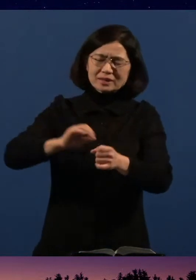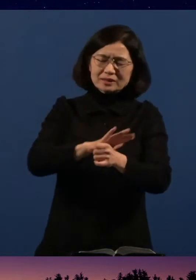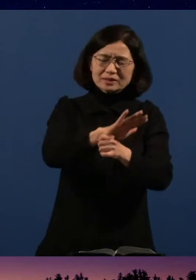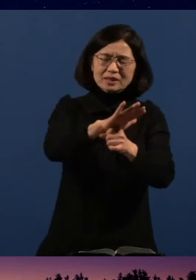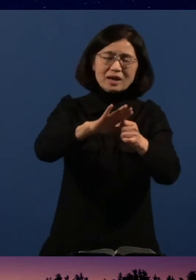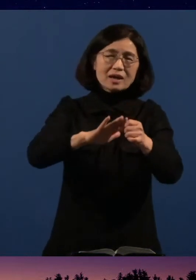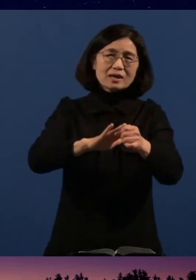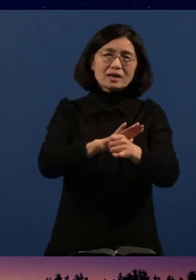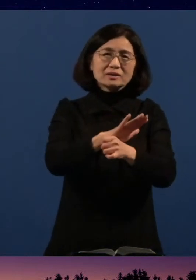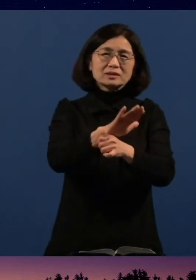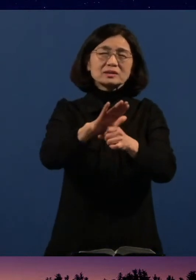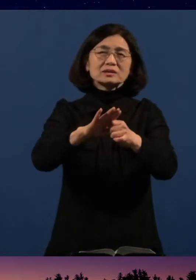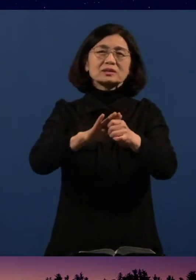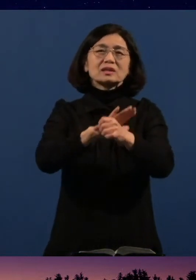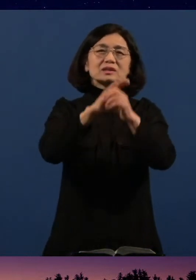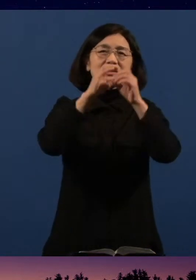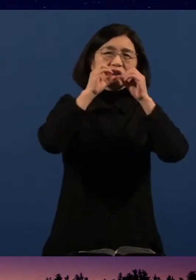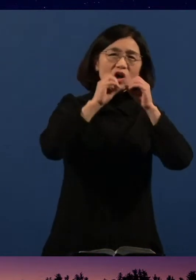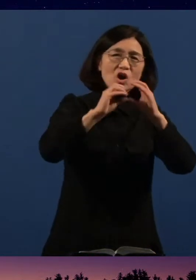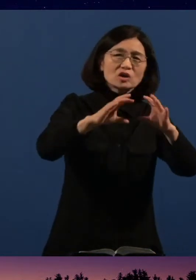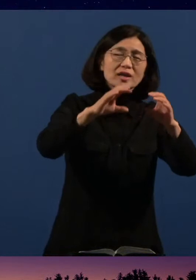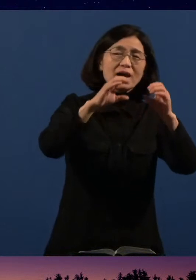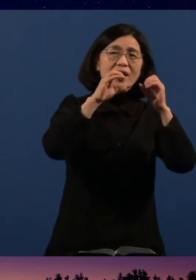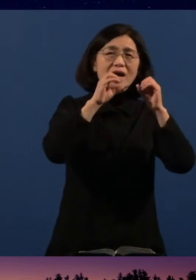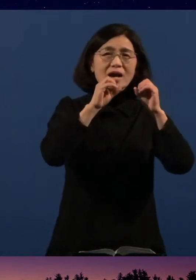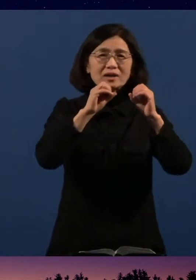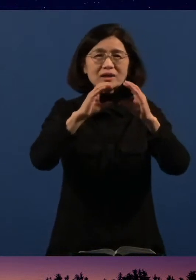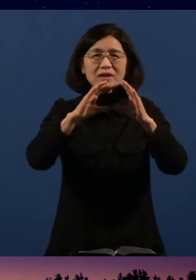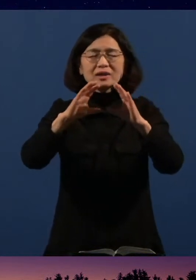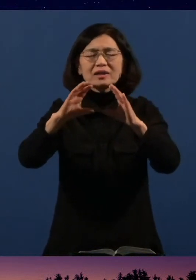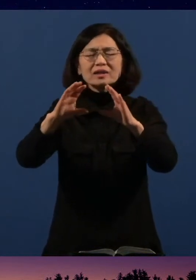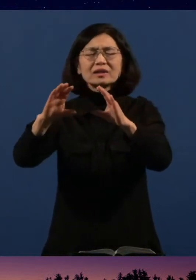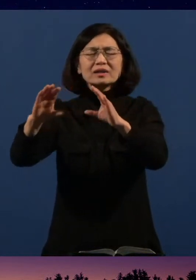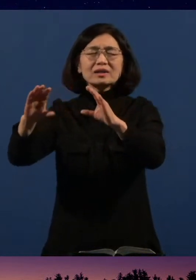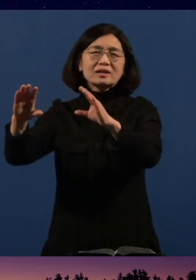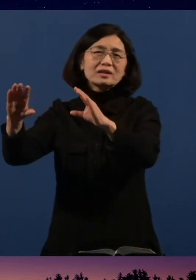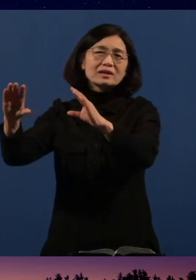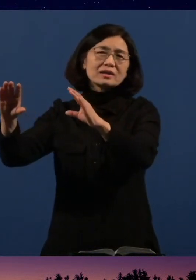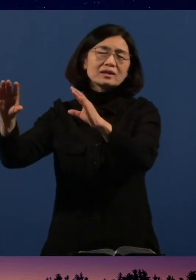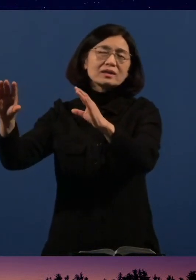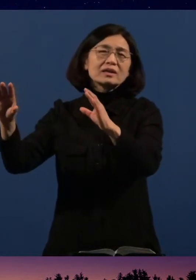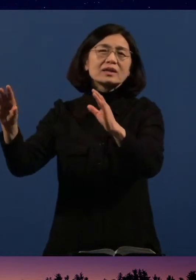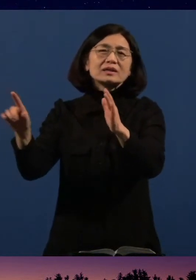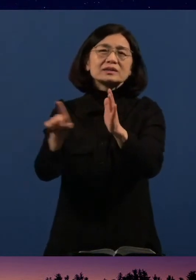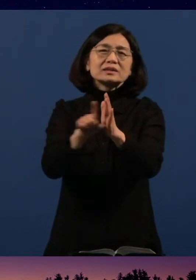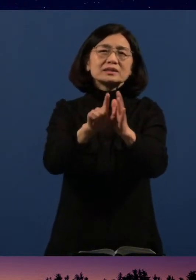주의 사랑을 전하리.